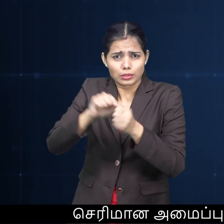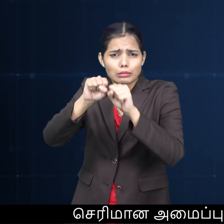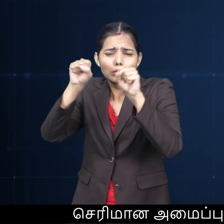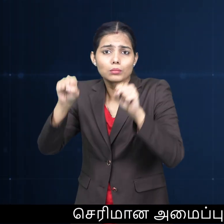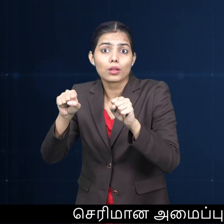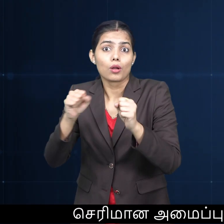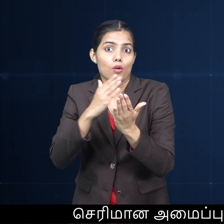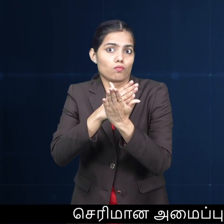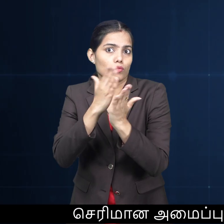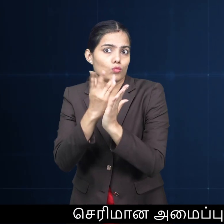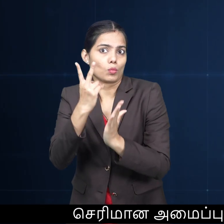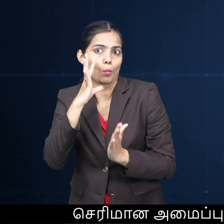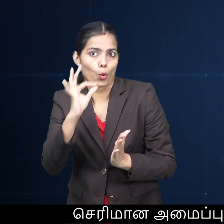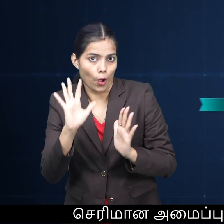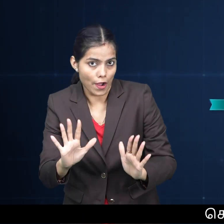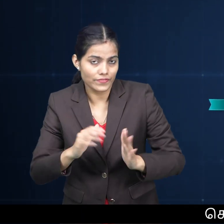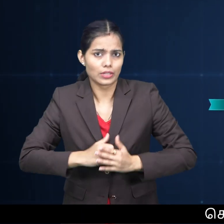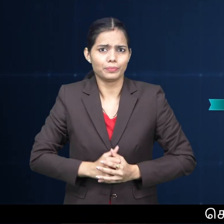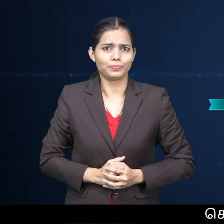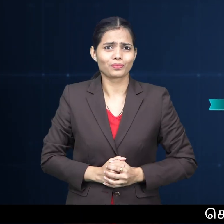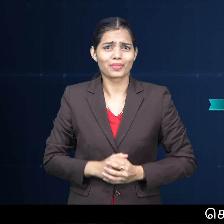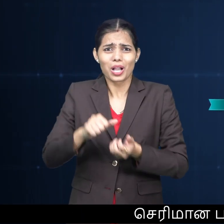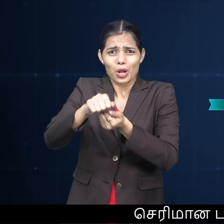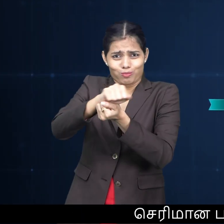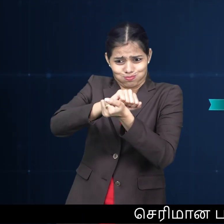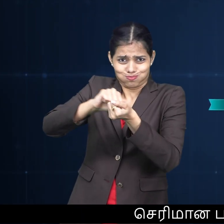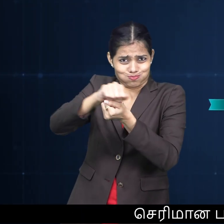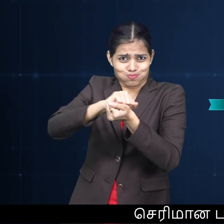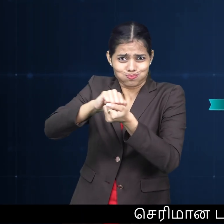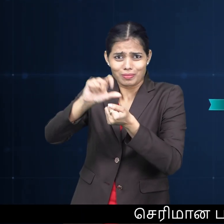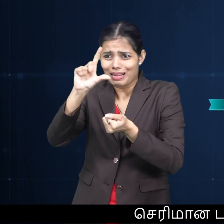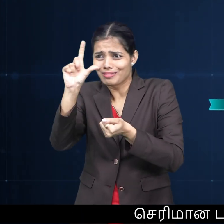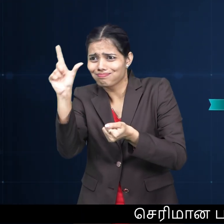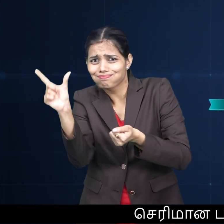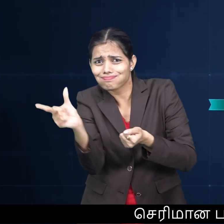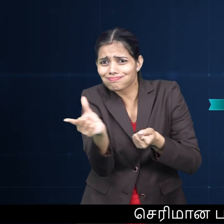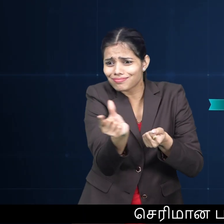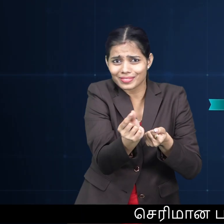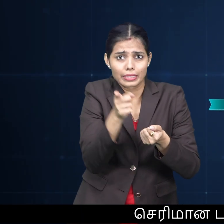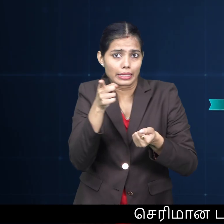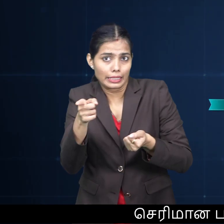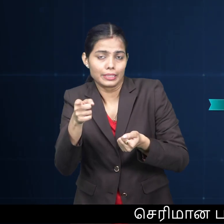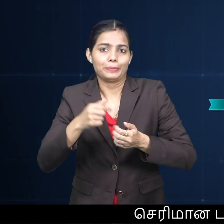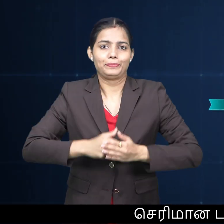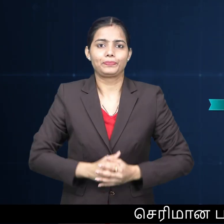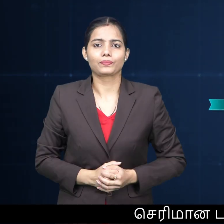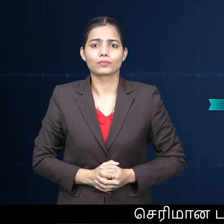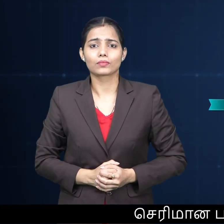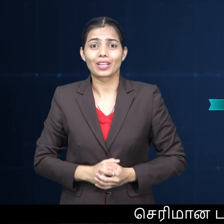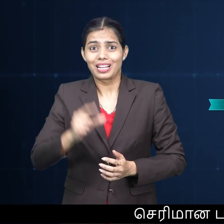செரிமான அமைப்பு 2 முக்கிய பகுதிகளை கொண்டுள்ளது. செரிமான பாதை, அதாவது உணவு